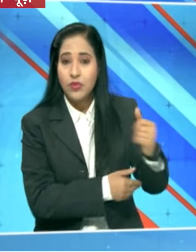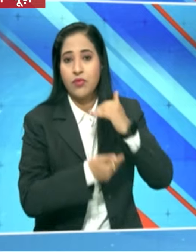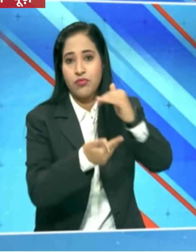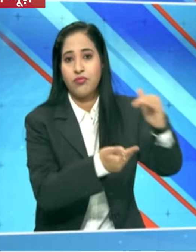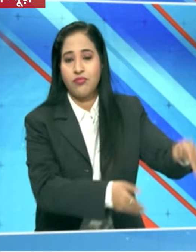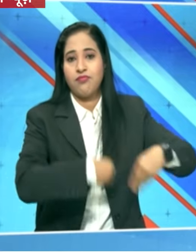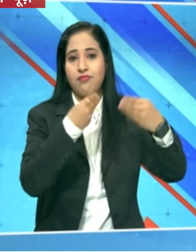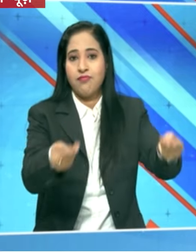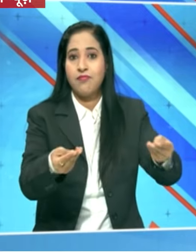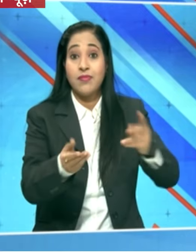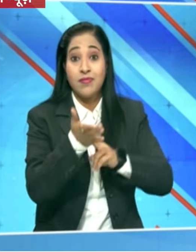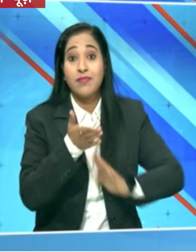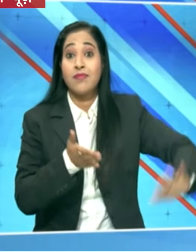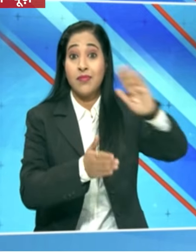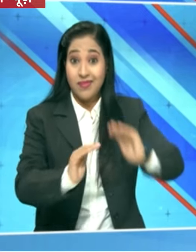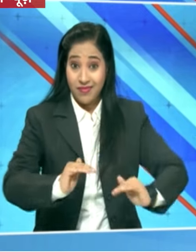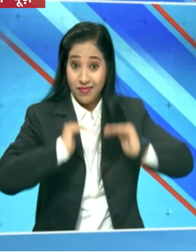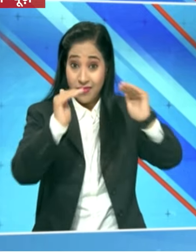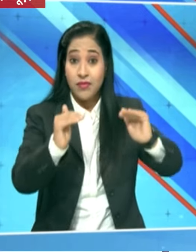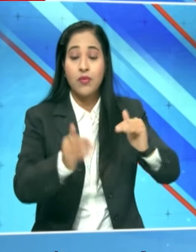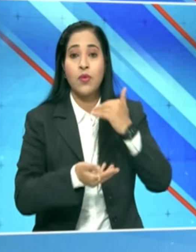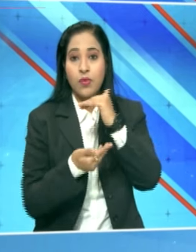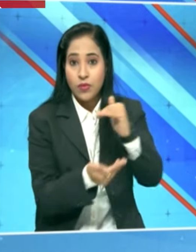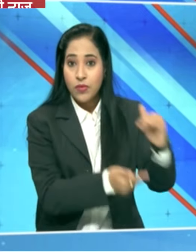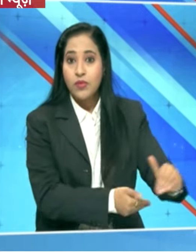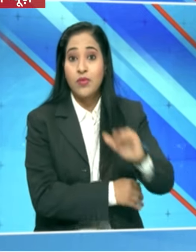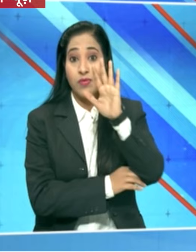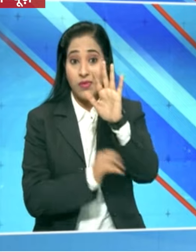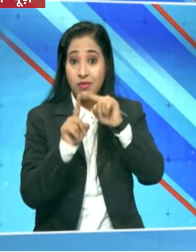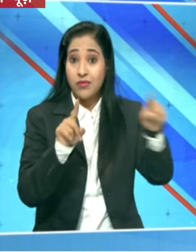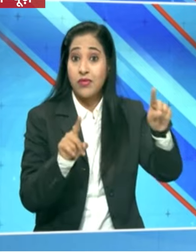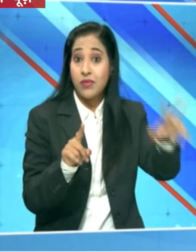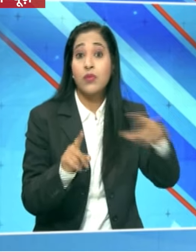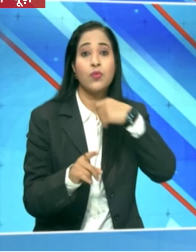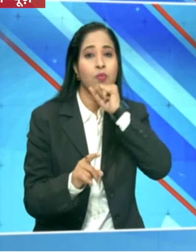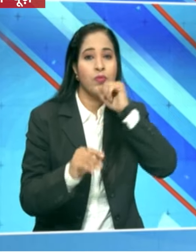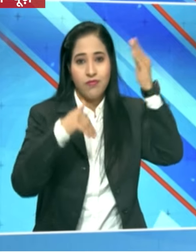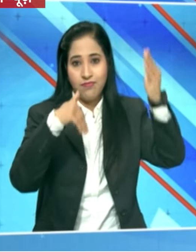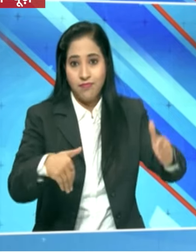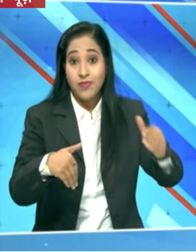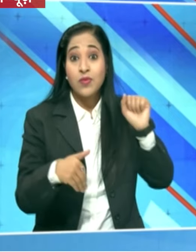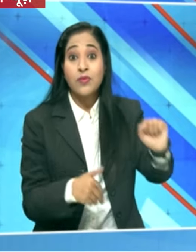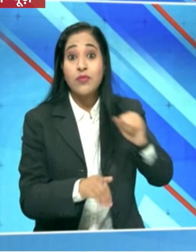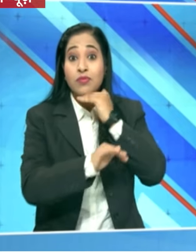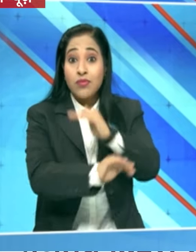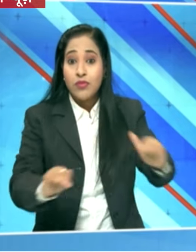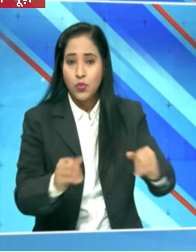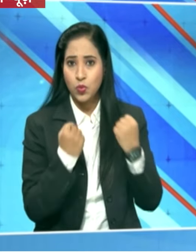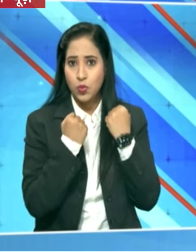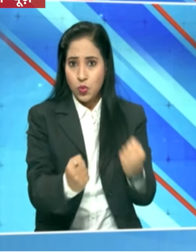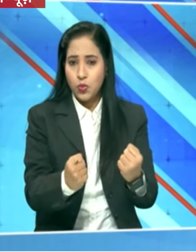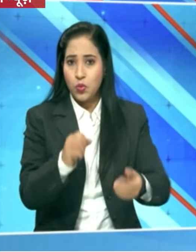प्रदान किए। राष्ट्रीय स्तर के ये पुरस्कार 5 से 18 वर्ष के आयु वर्ग के बच्चों